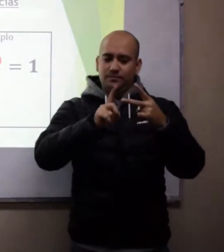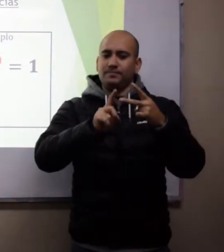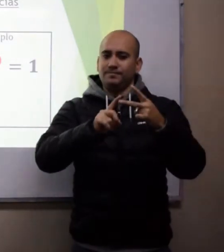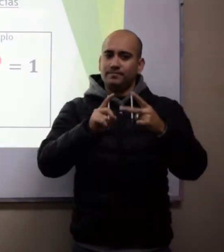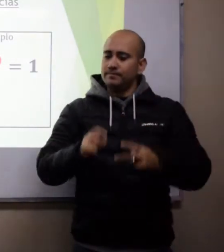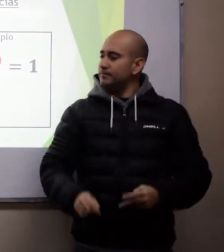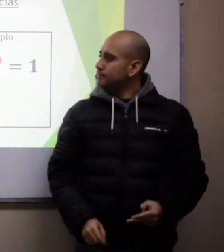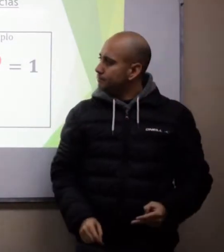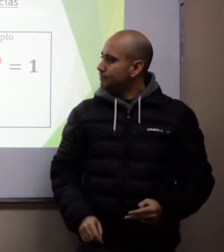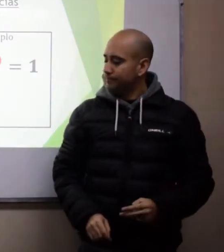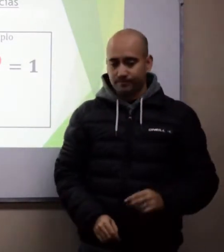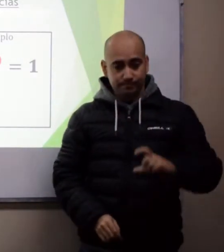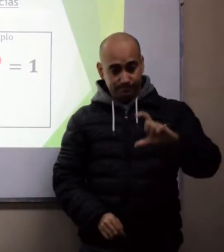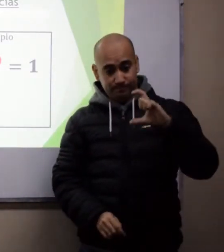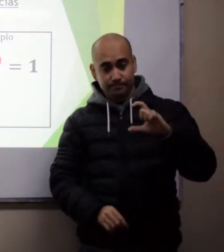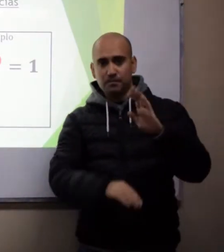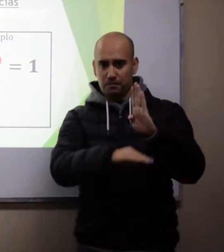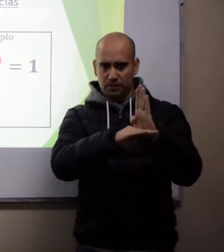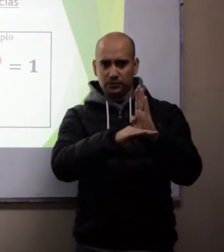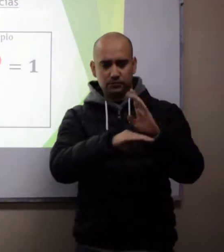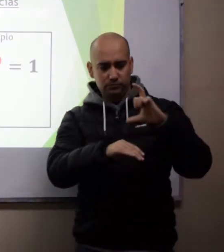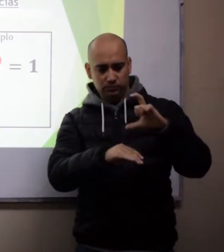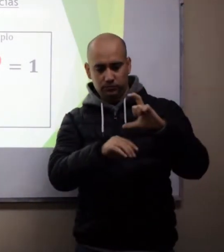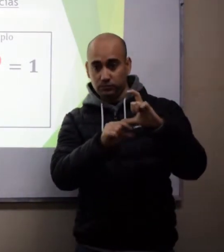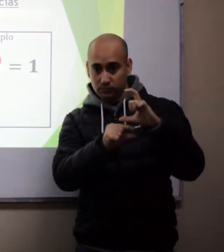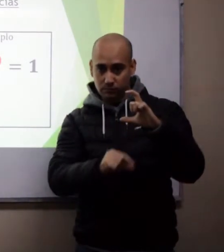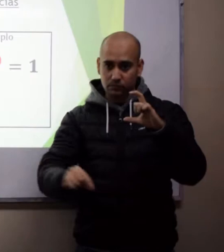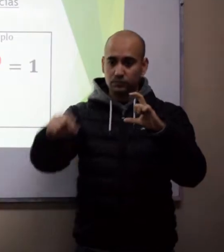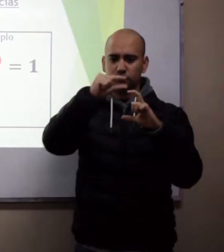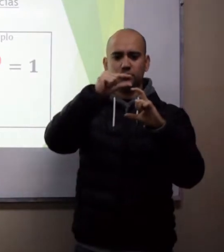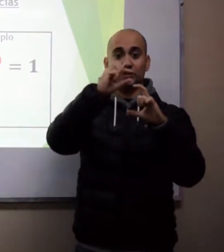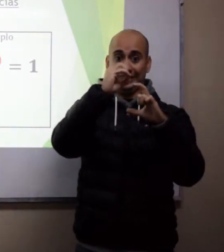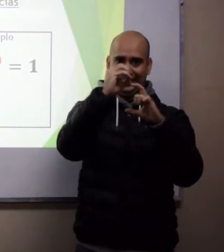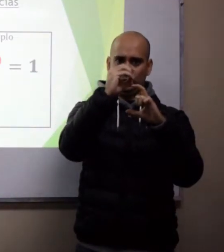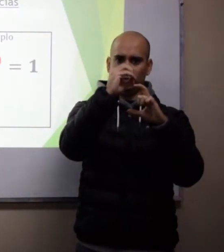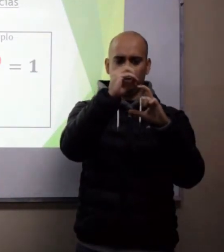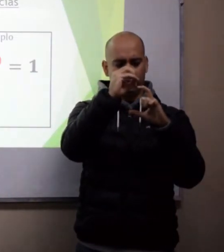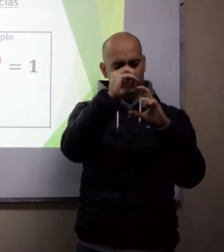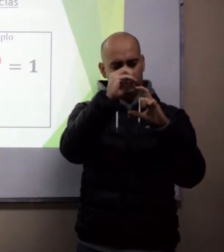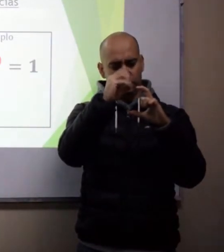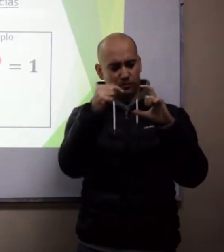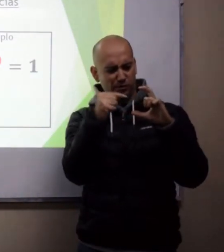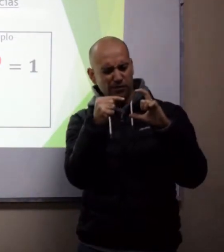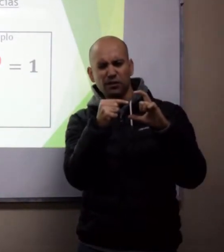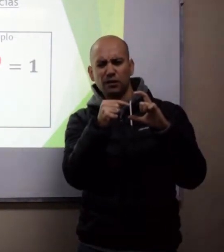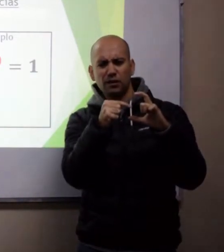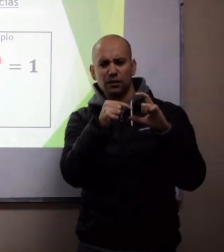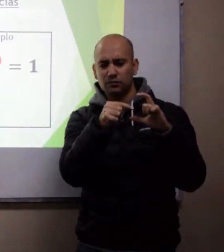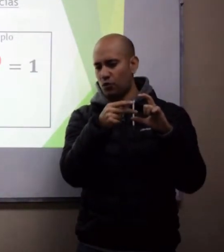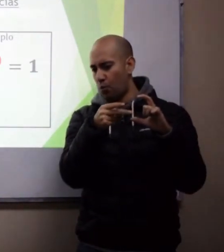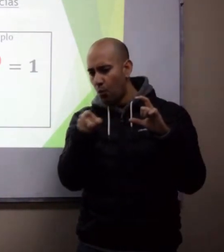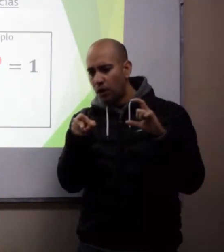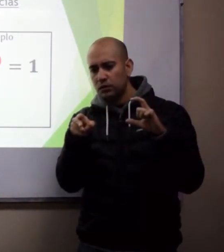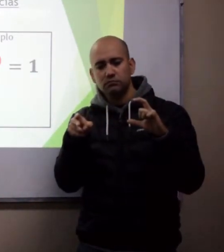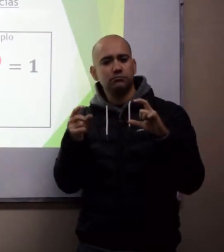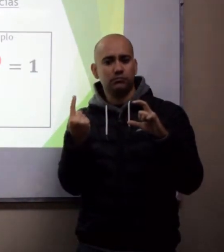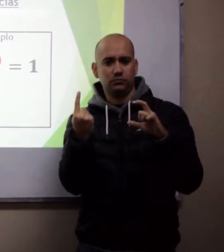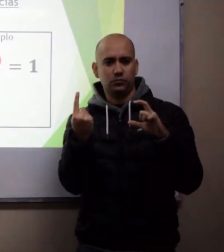Potencia con exponente 0. Cualquier número elevado a 0 me va a dar